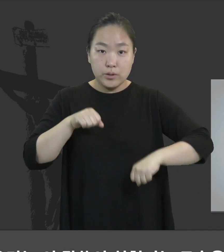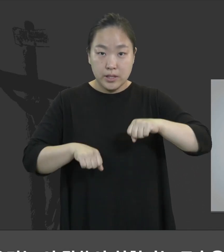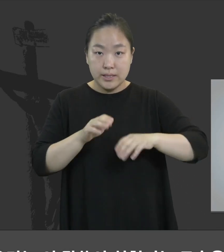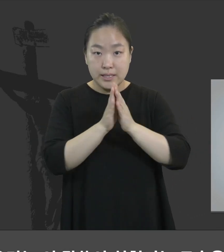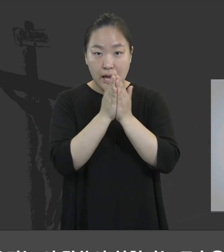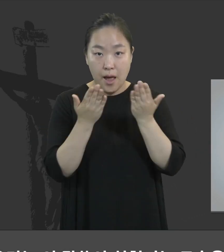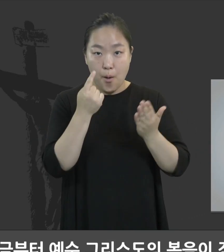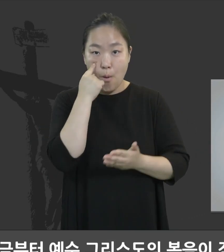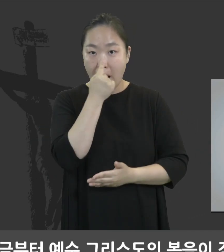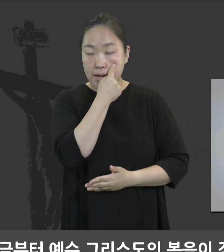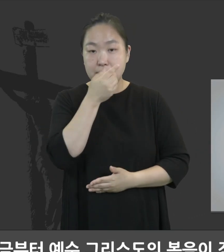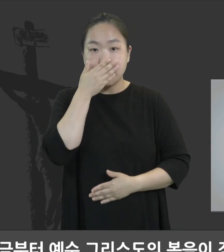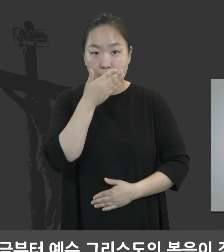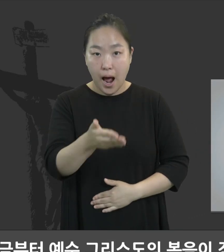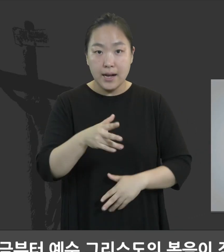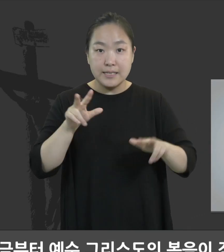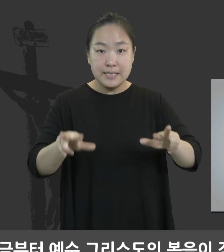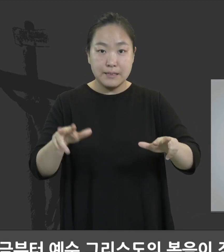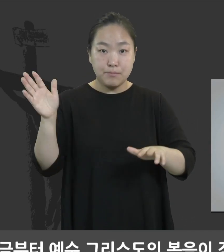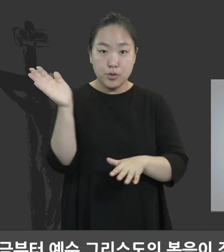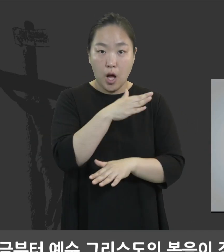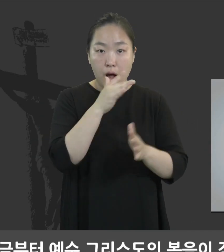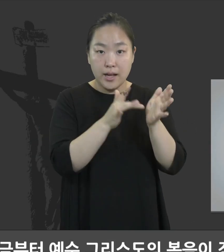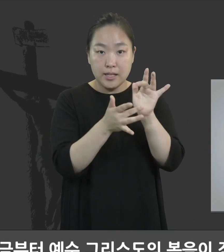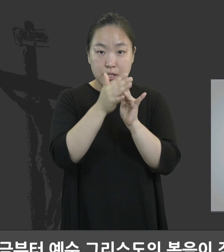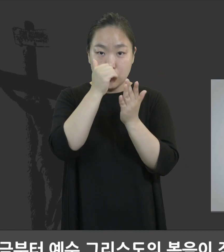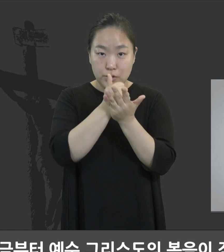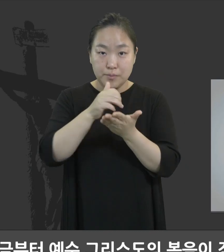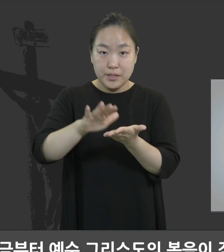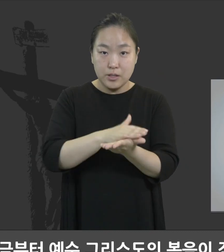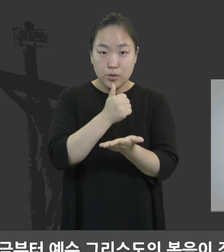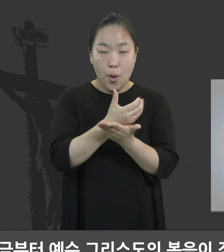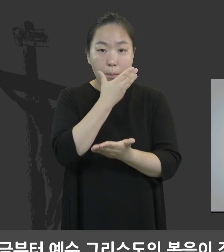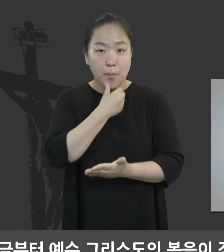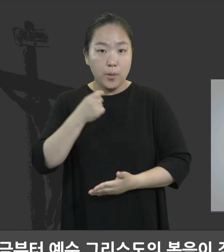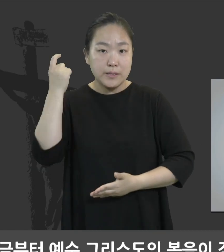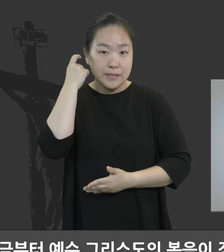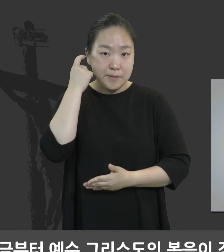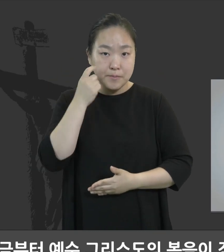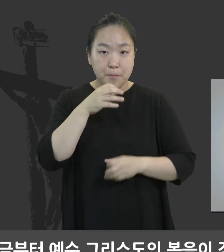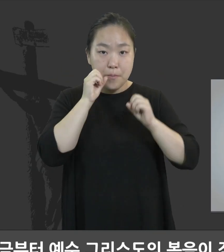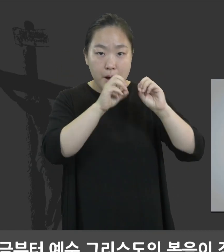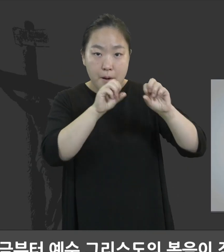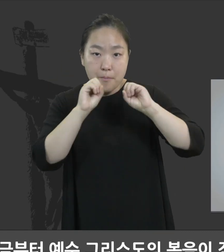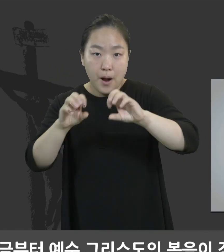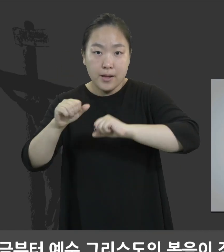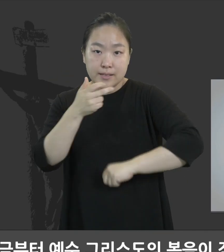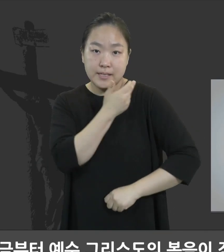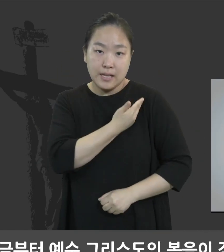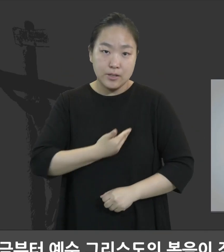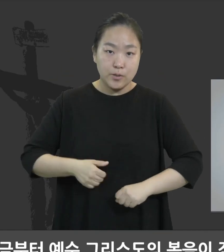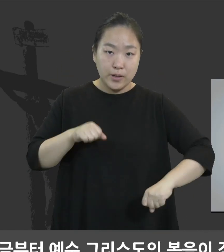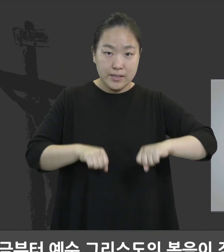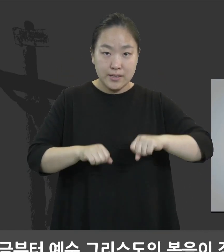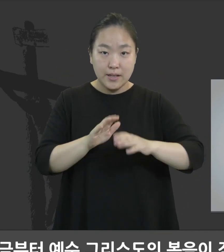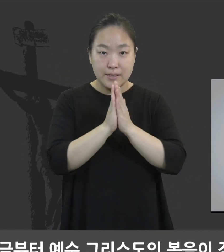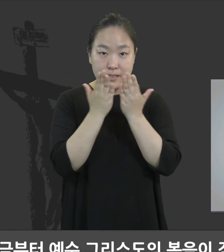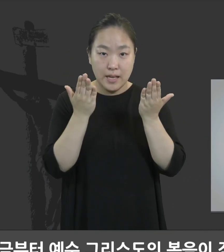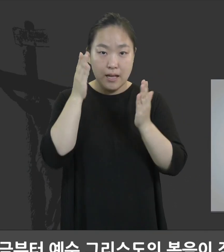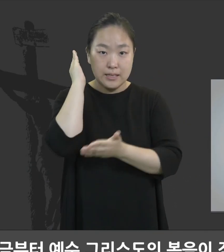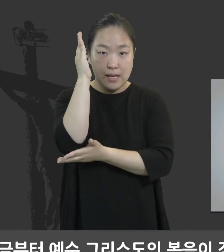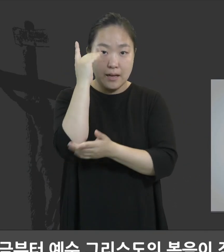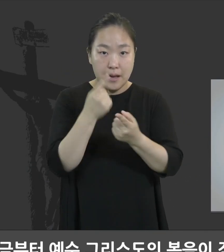됩니다. 지금부터 예수 그리스도의 복음이 점차 많은 이들에게 전해지는 사도행전의 이야기를